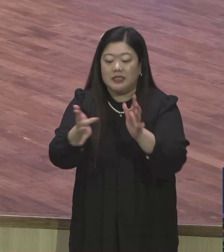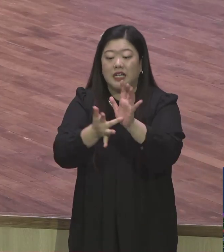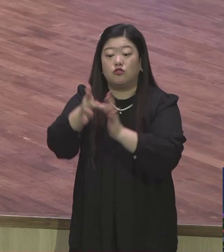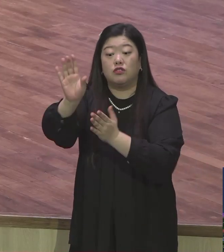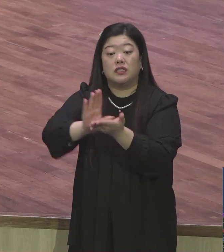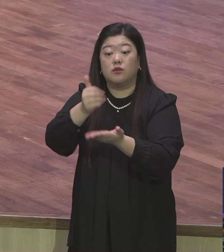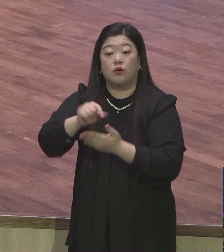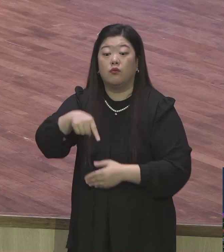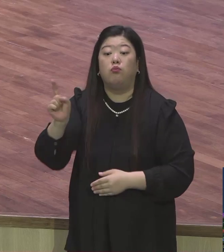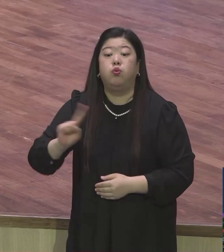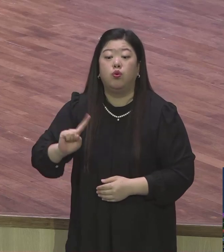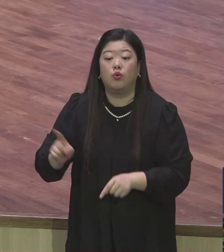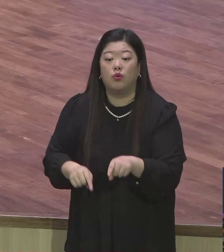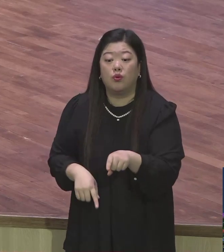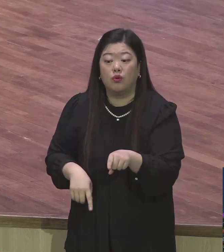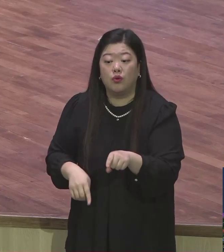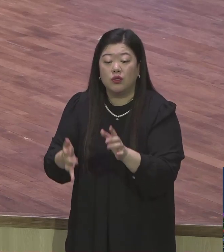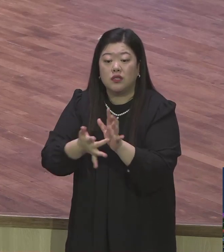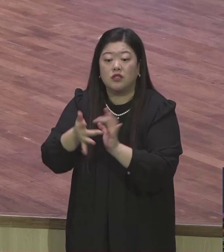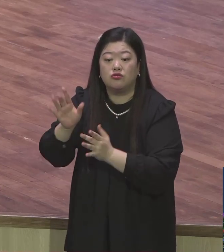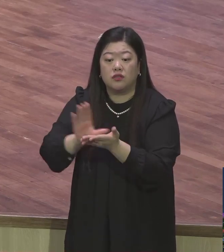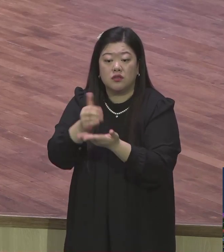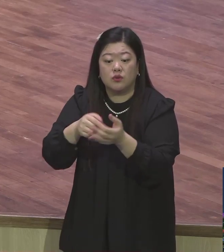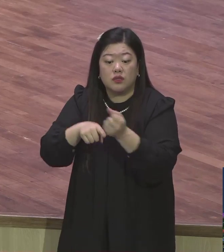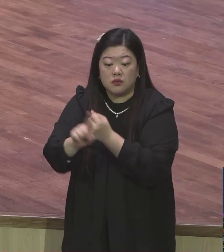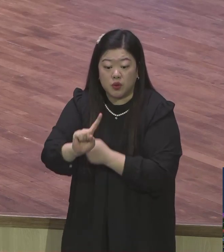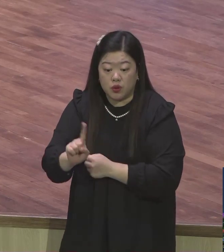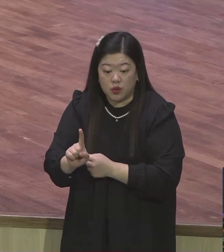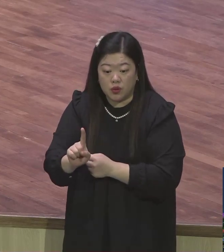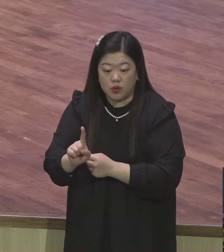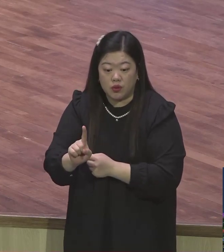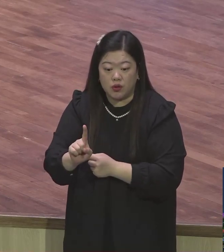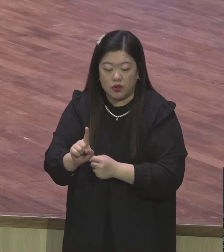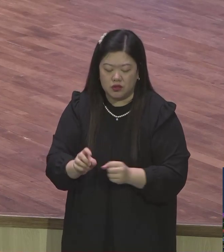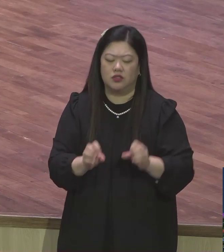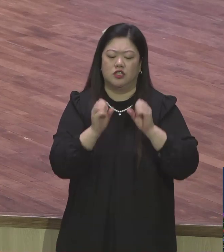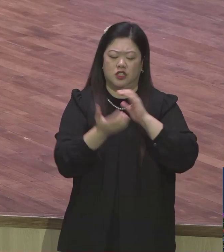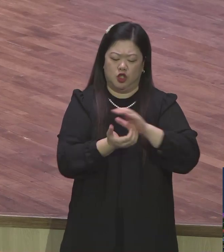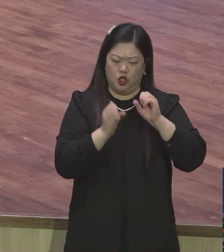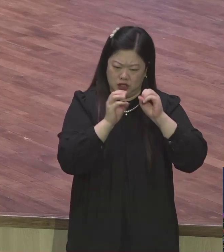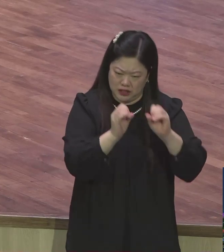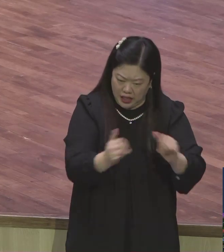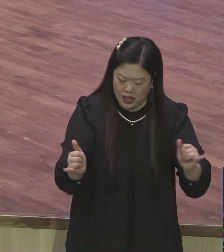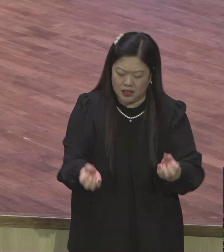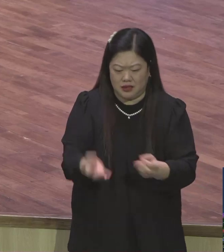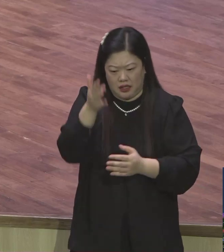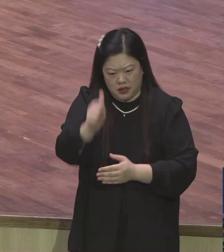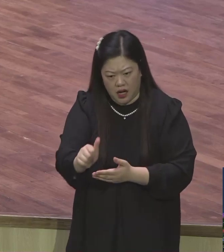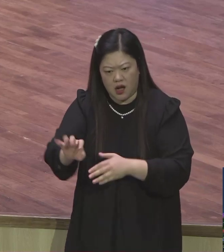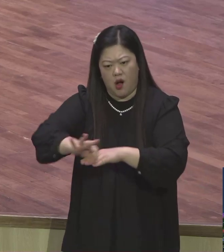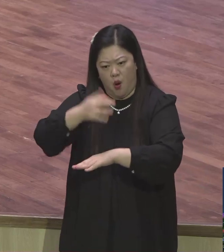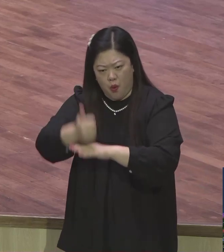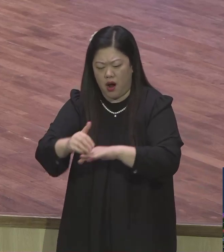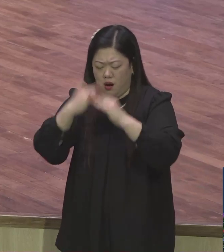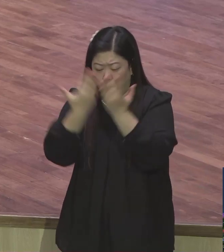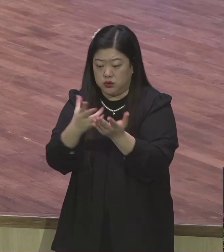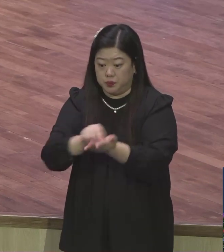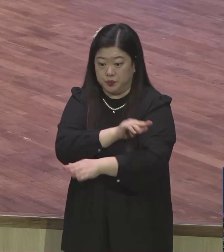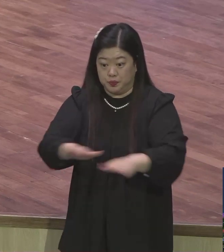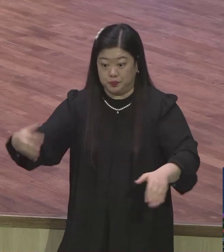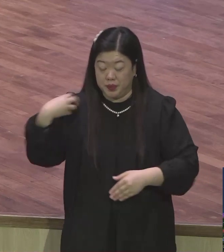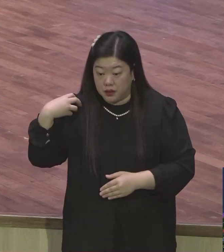문제 해결자. 모든 해결자가 무슨 뜻입니까? 선지자, 제사장, 왕. 아멘. 정확하게 말해야지. 그게